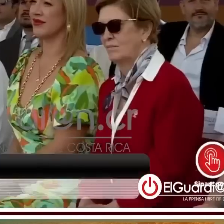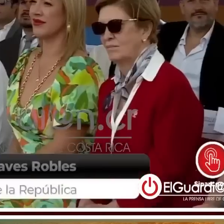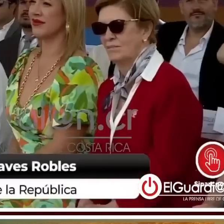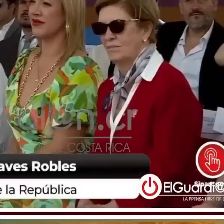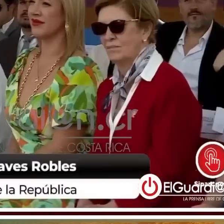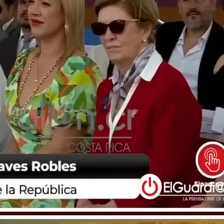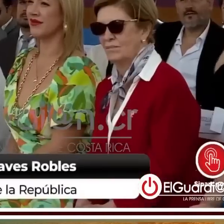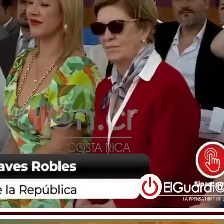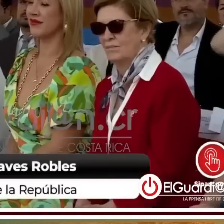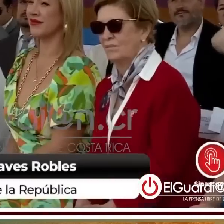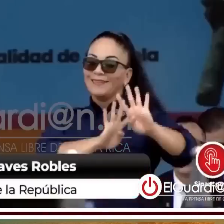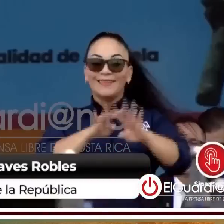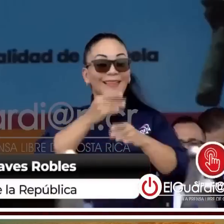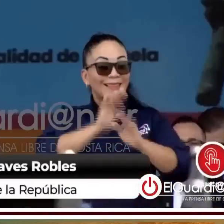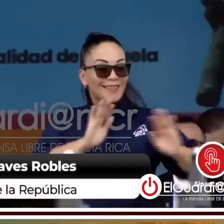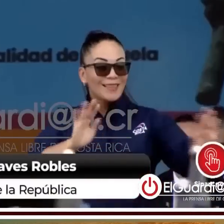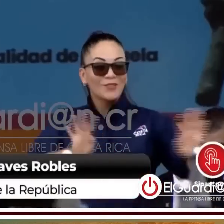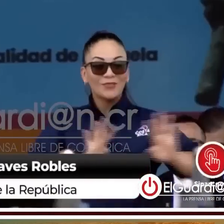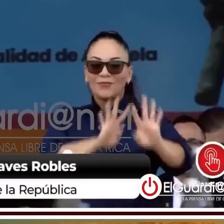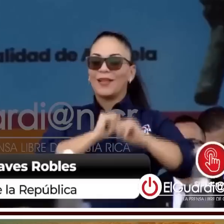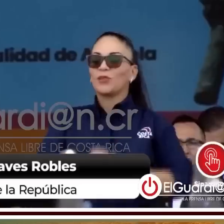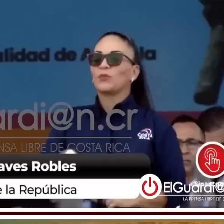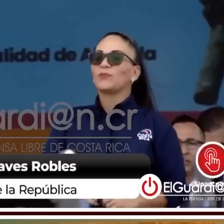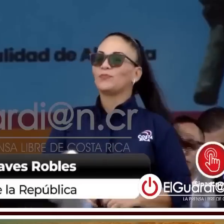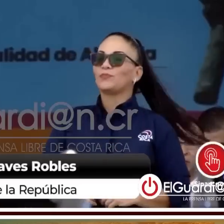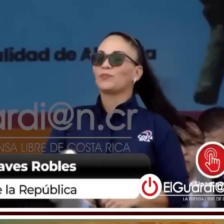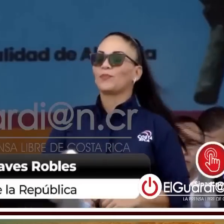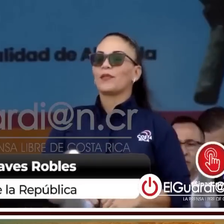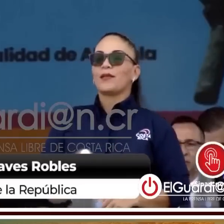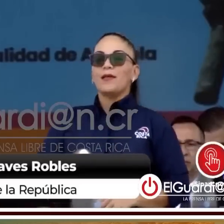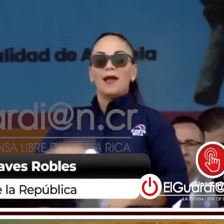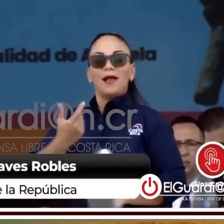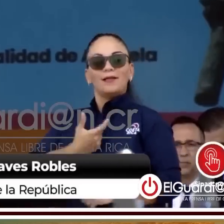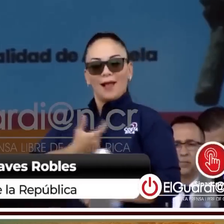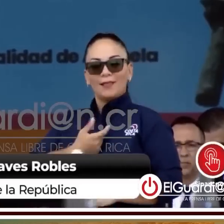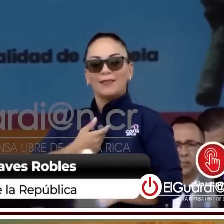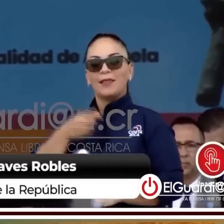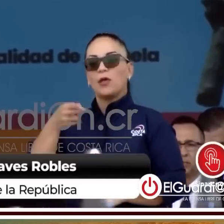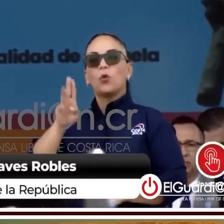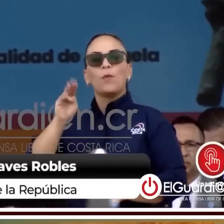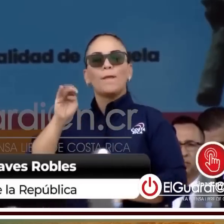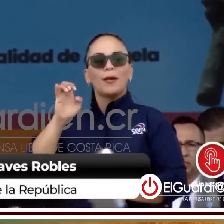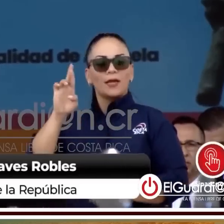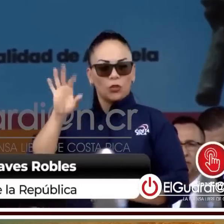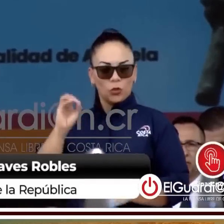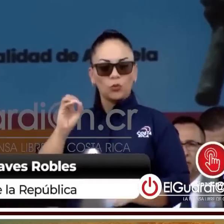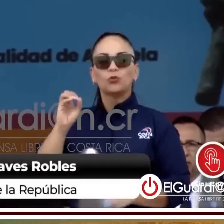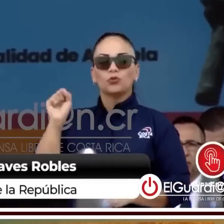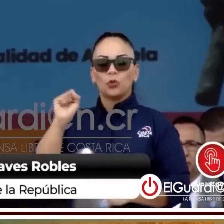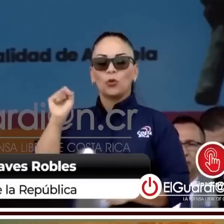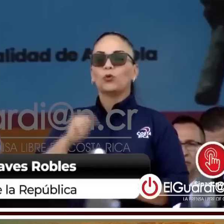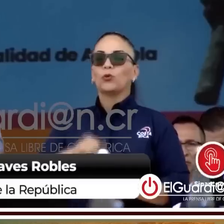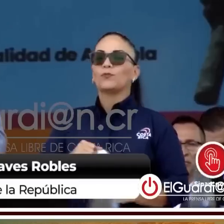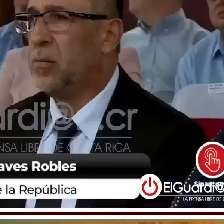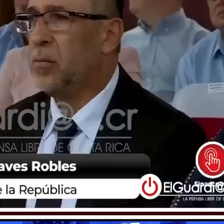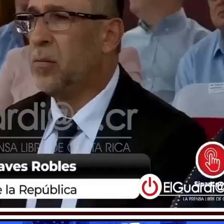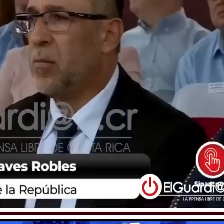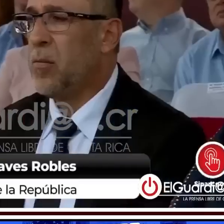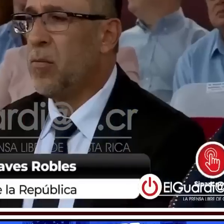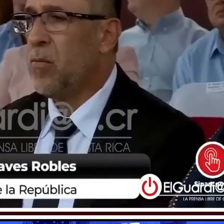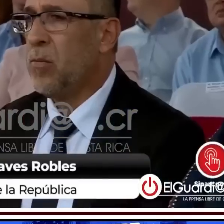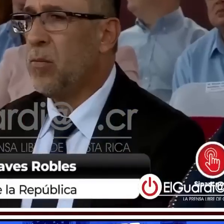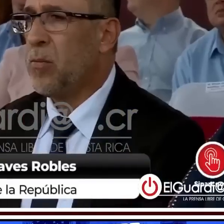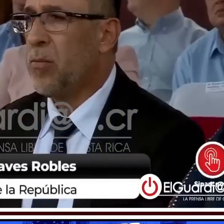los niños. Al alcalde Humberto Soto, municipal alcalde de Alajuela,